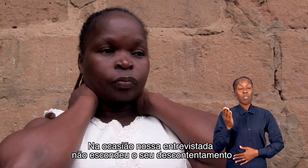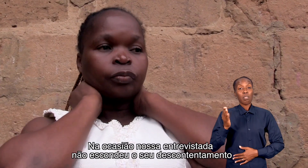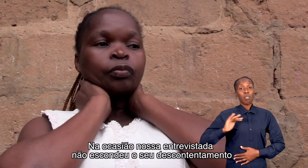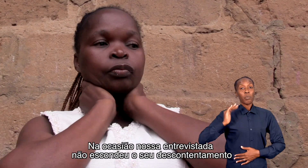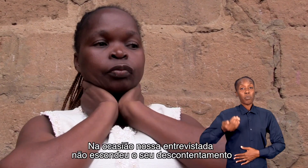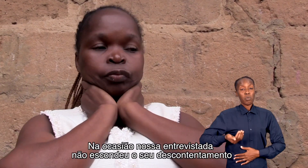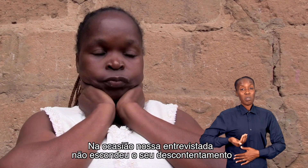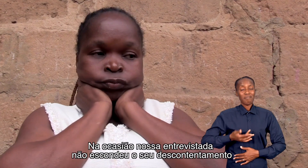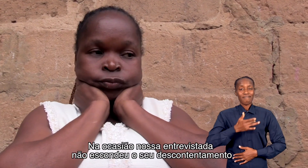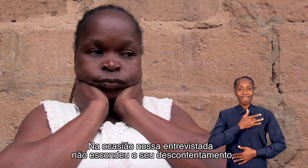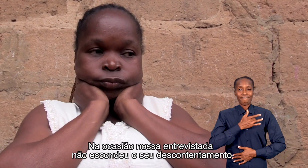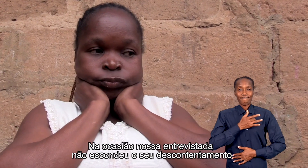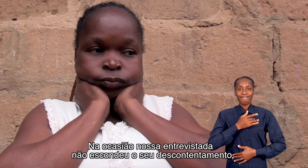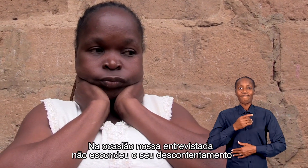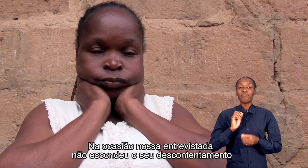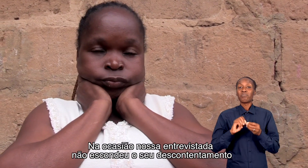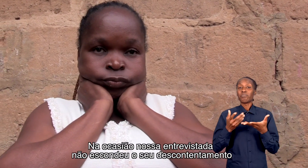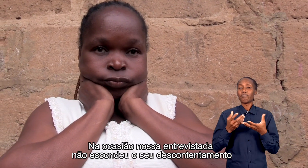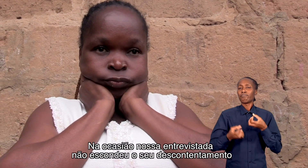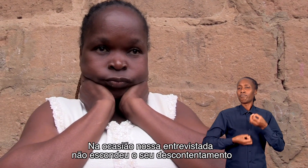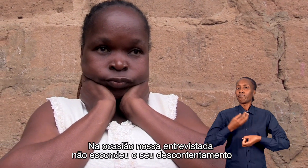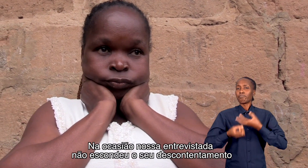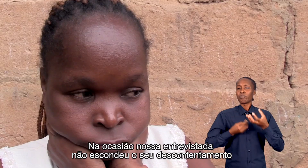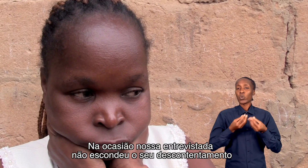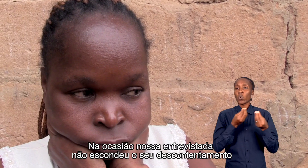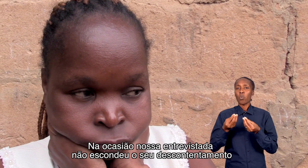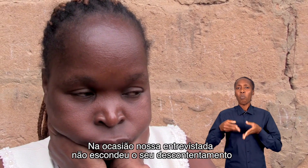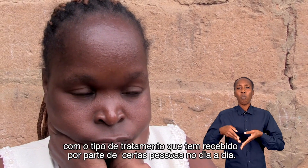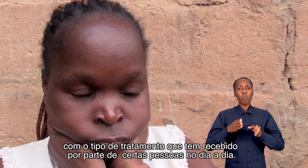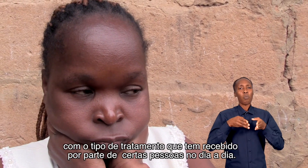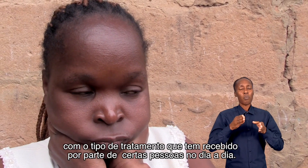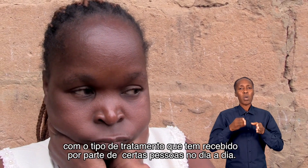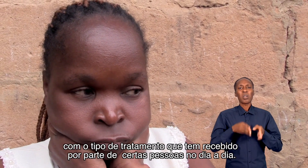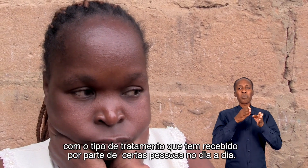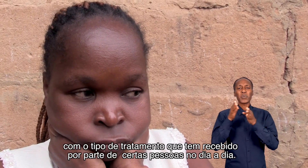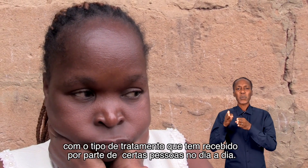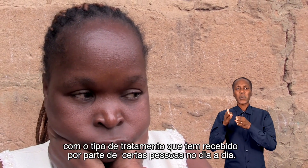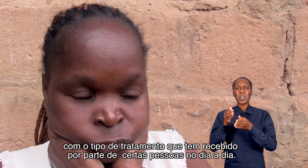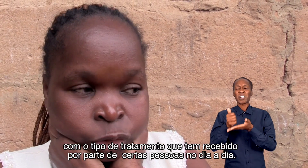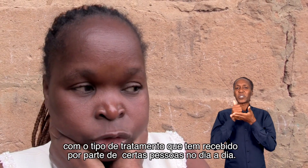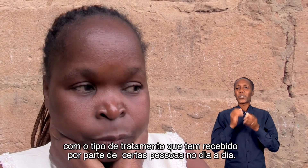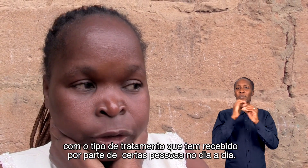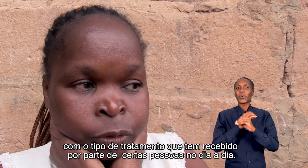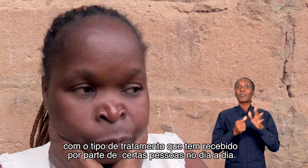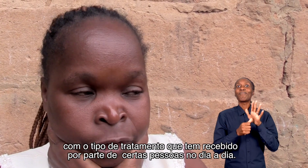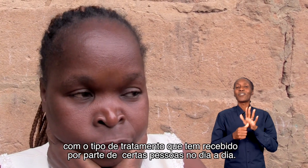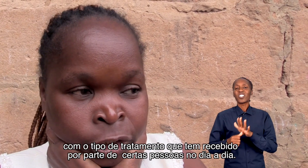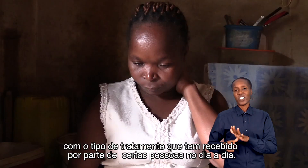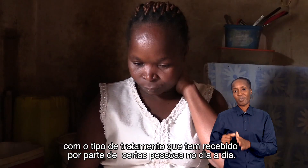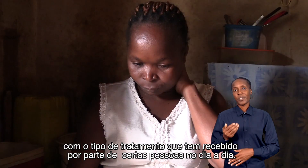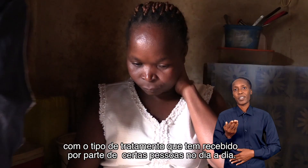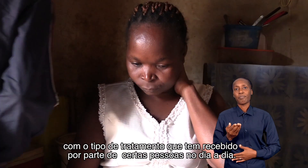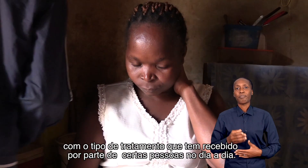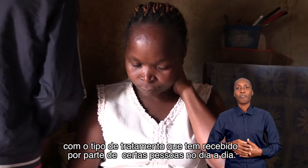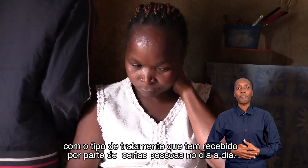Na ocasião, nossa entrevistada não escondeu o seu descontentamento com o tipo de tratamento que tem recebido por parte de